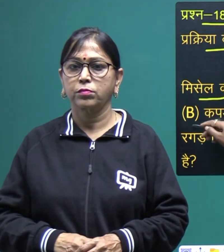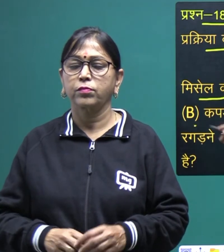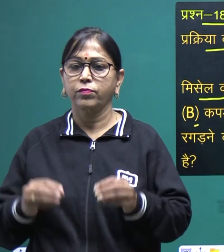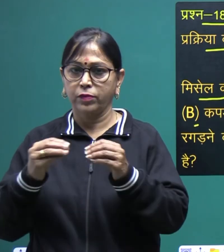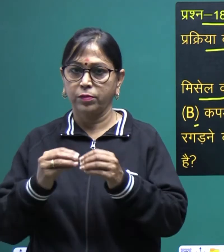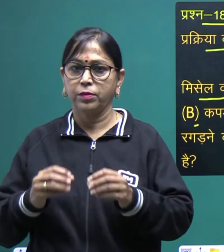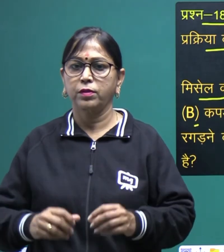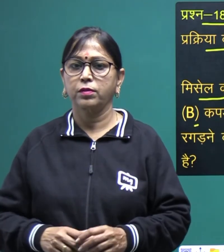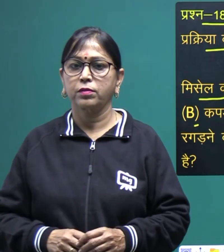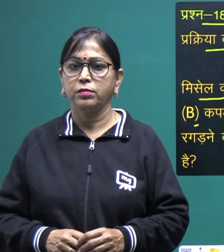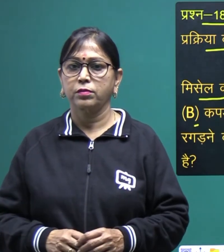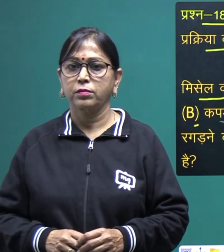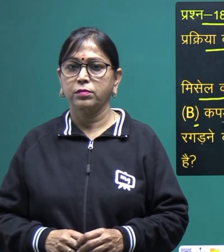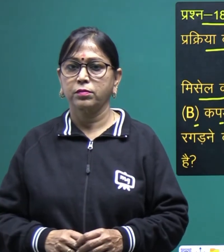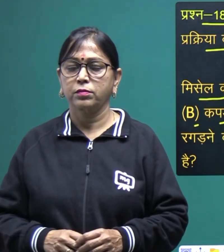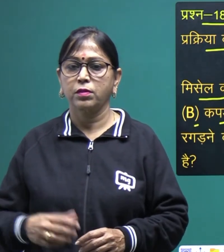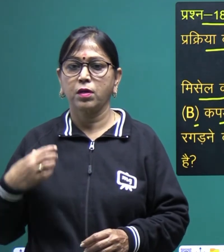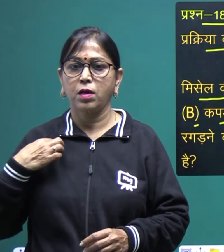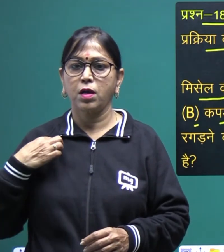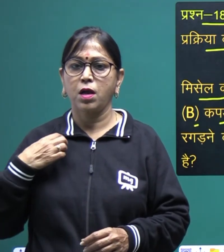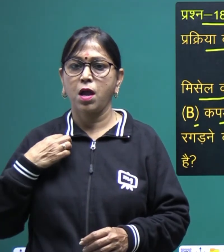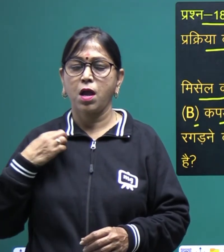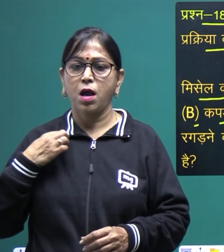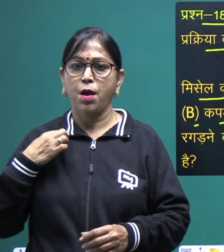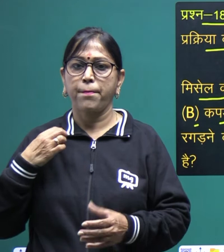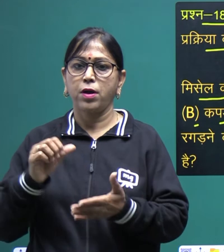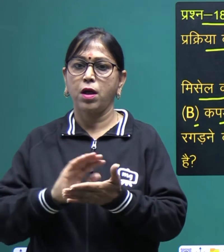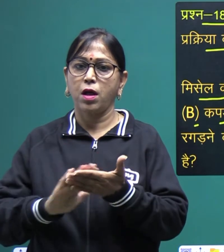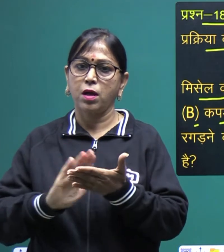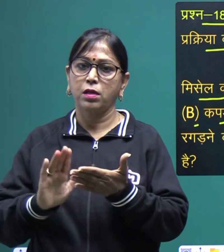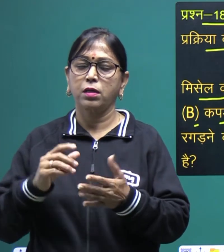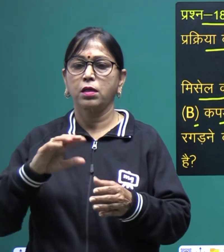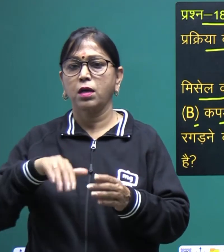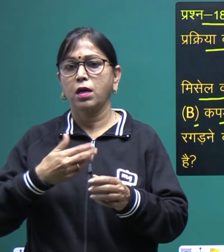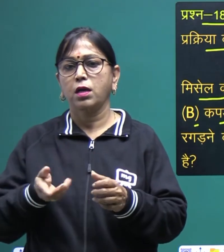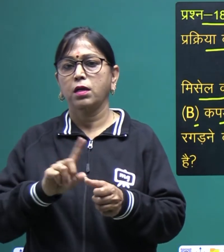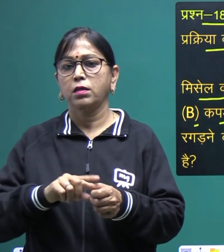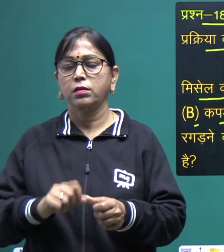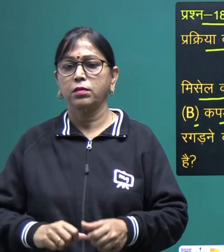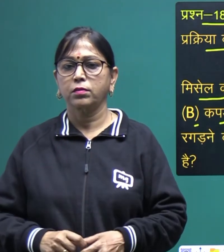बी, कपड़ा साफ करने के लिए